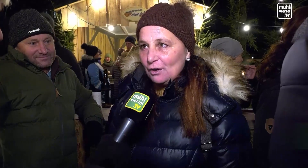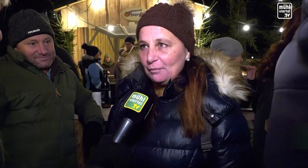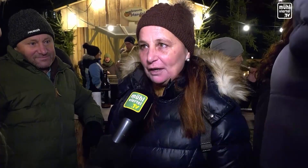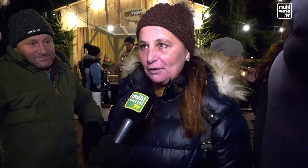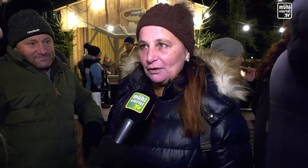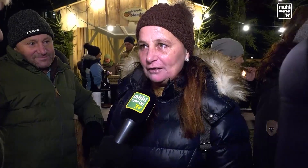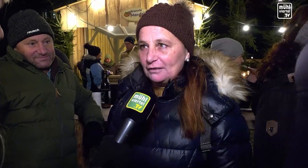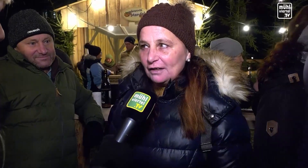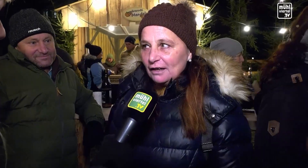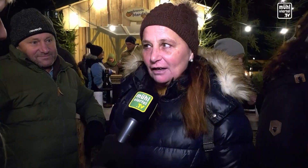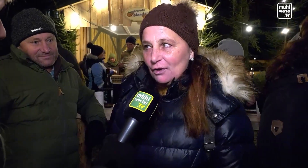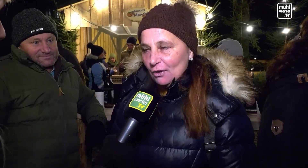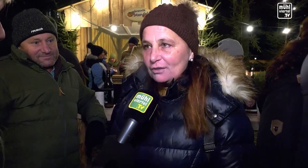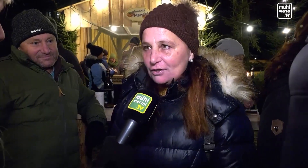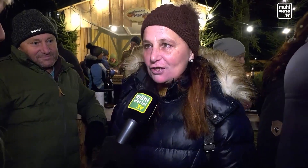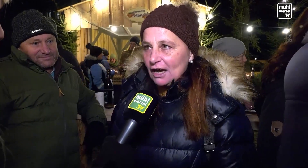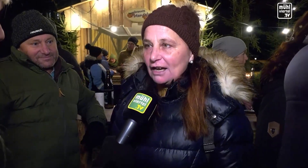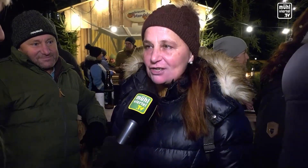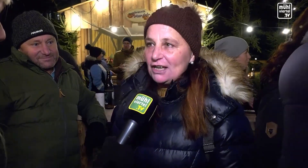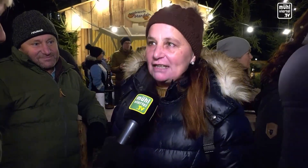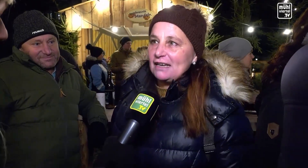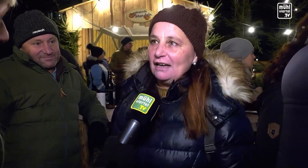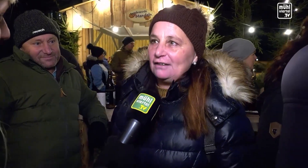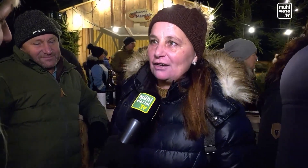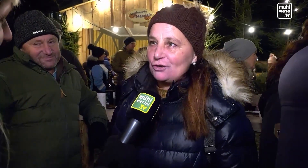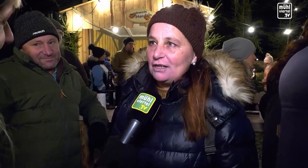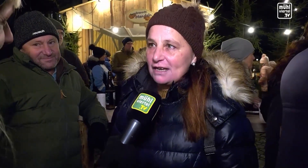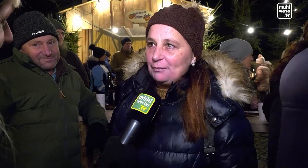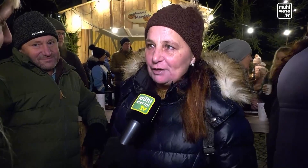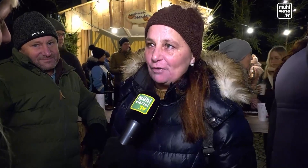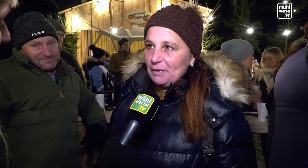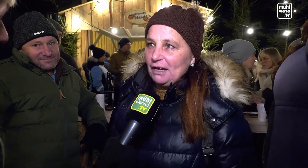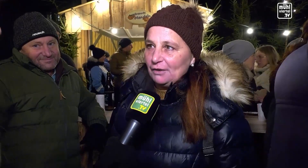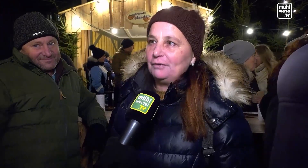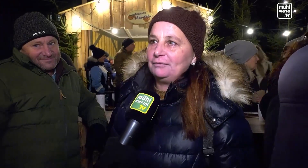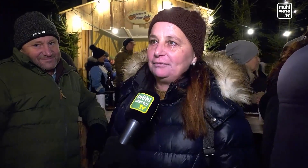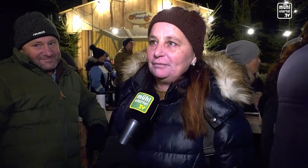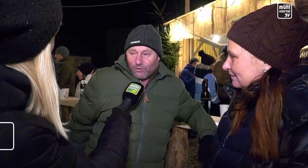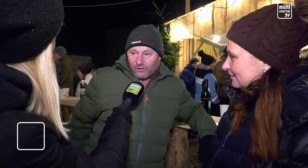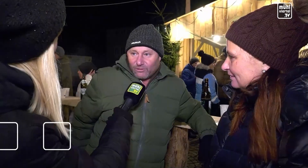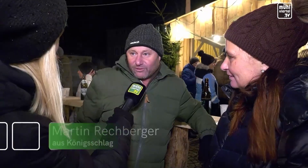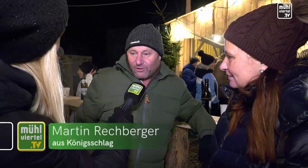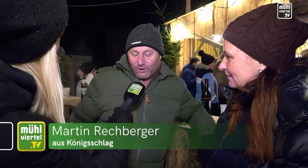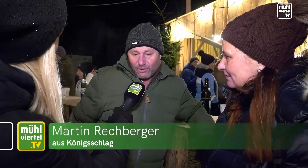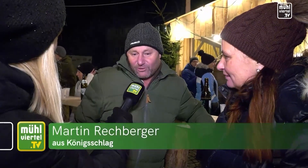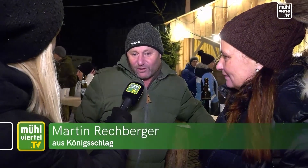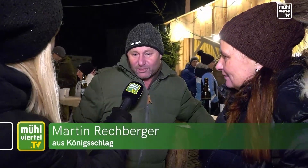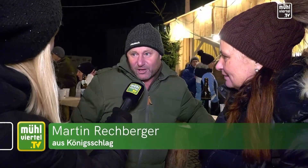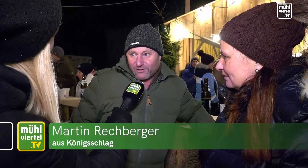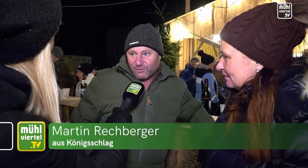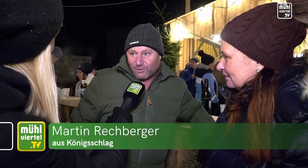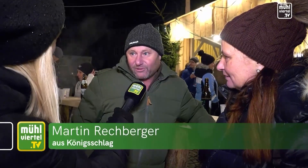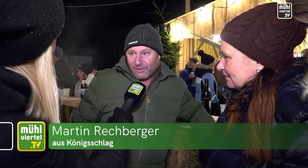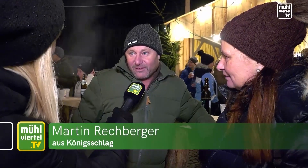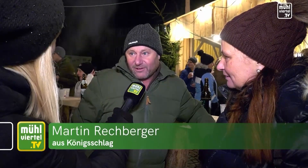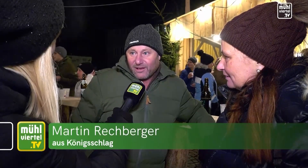Verwandten kommen und ja, das ist eigentlich eine stille Zeit, eine schöne Zeit mit der Familie. Was das ganze Jahr der